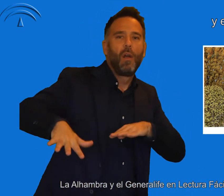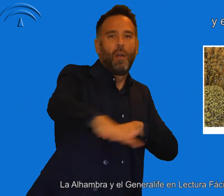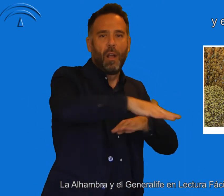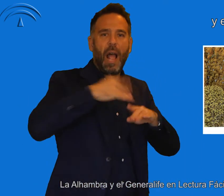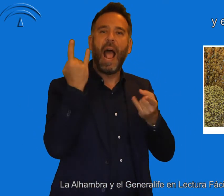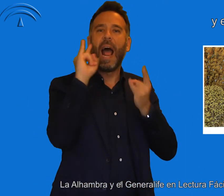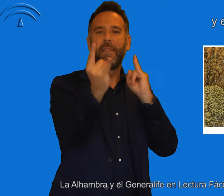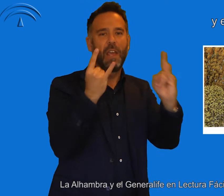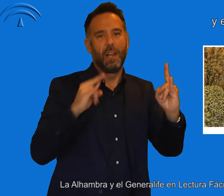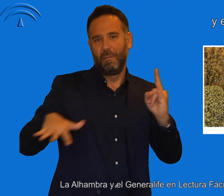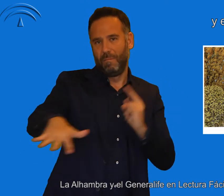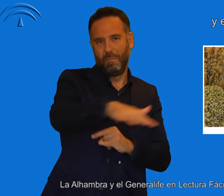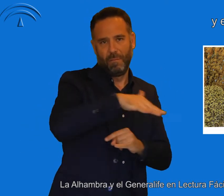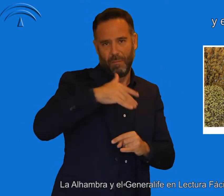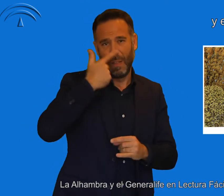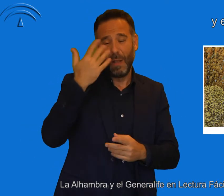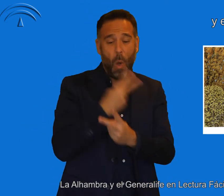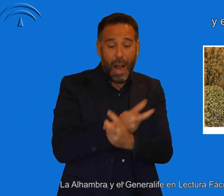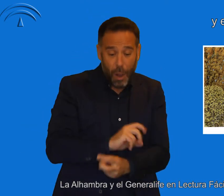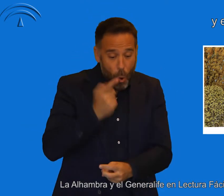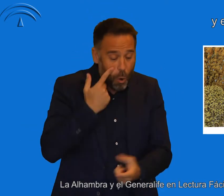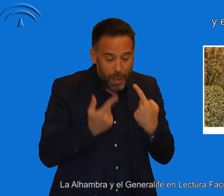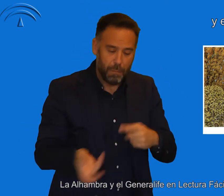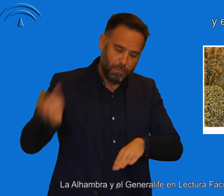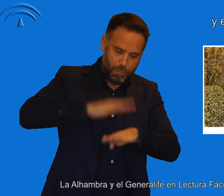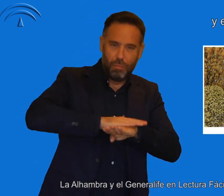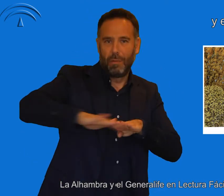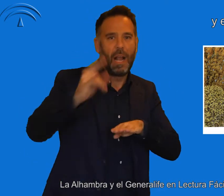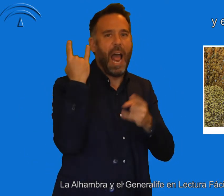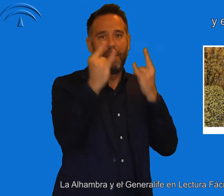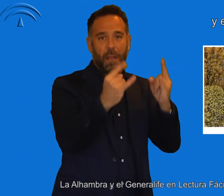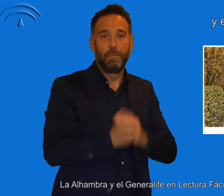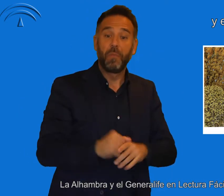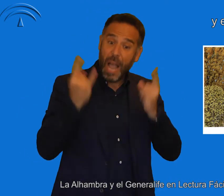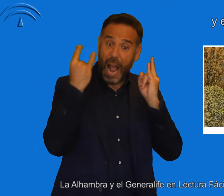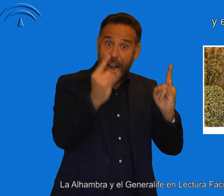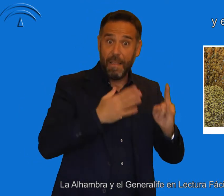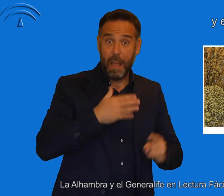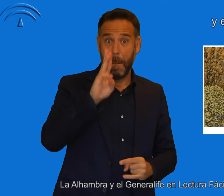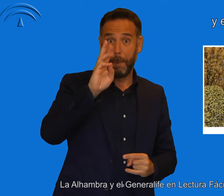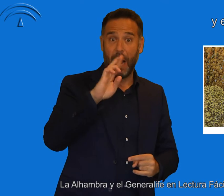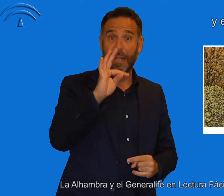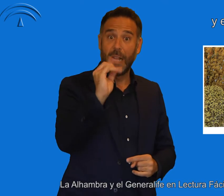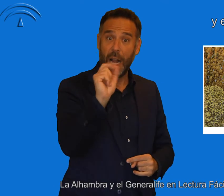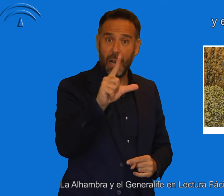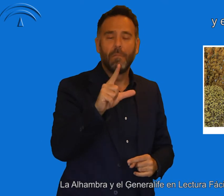los restos arqueológicos de las antiguas edificaciones. Los jardines del Partal invitan al